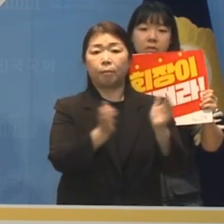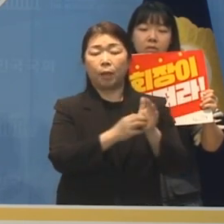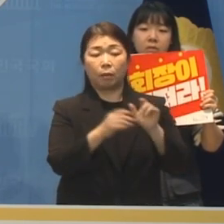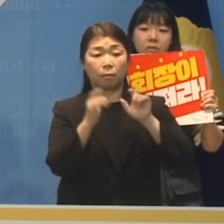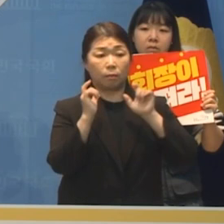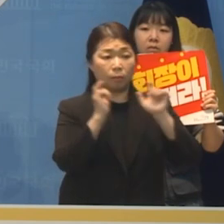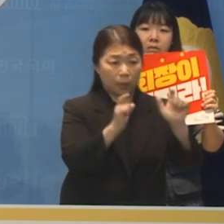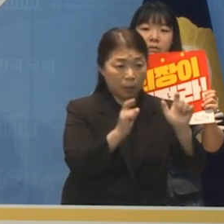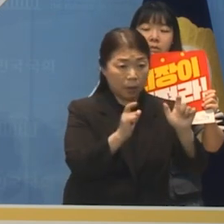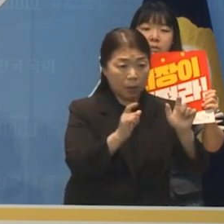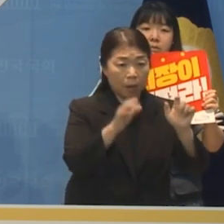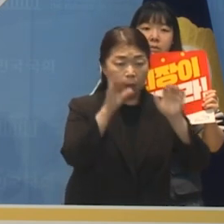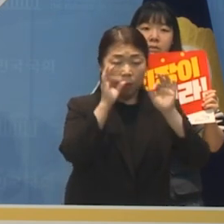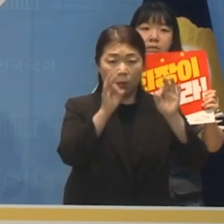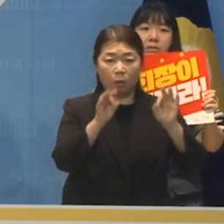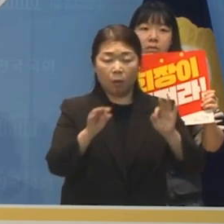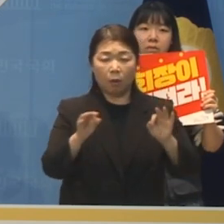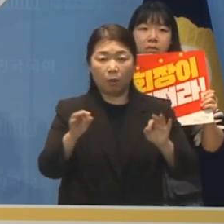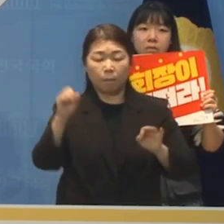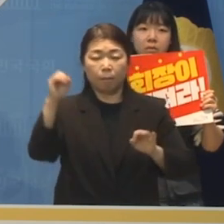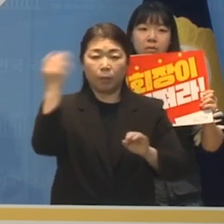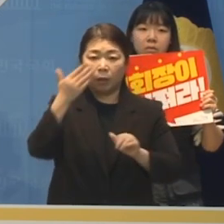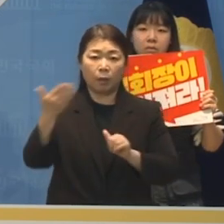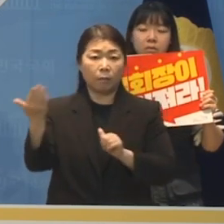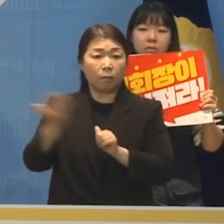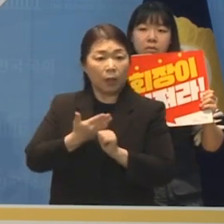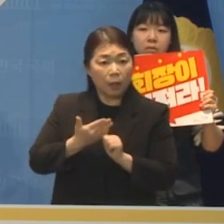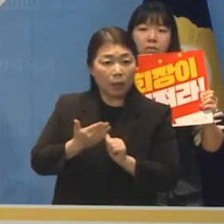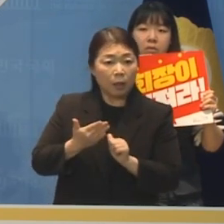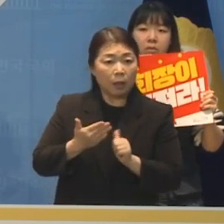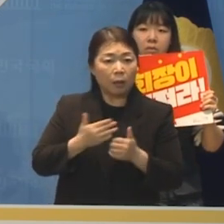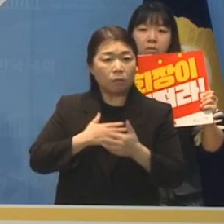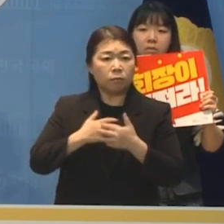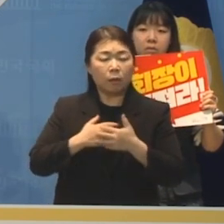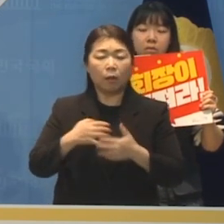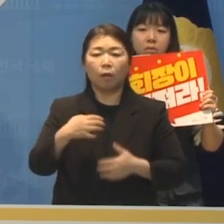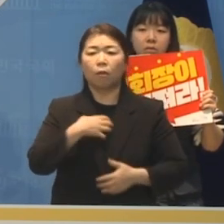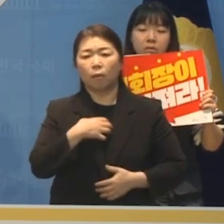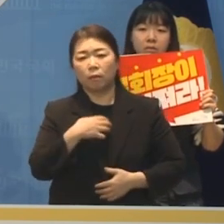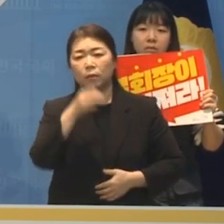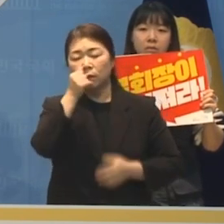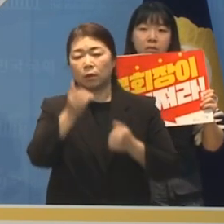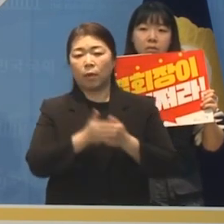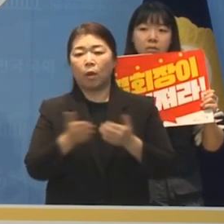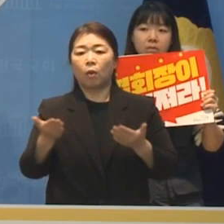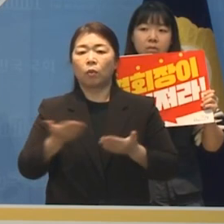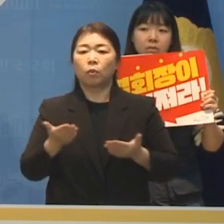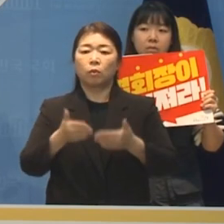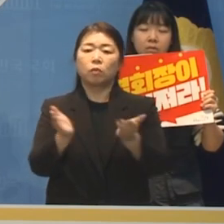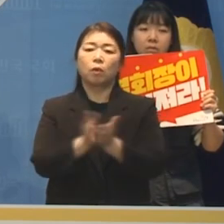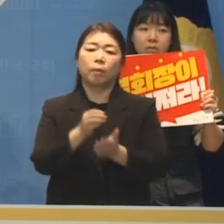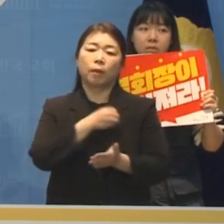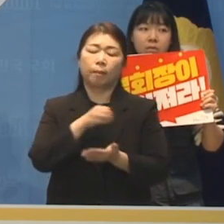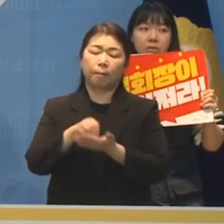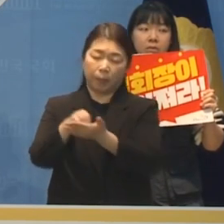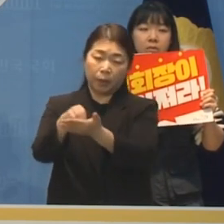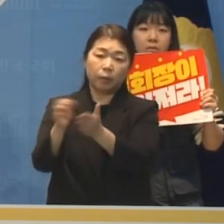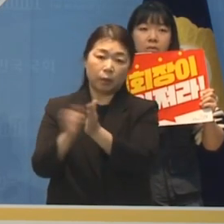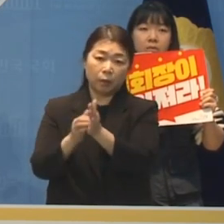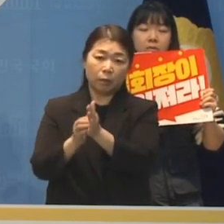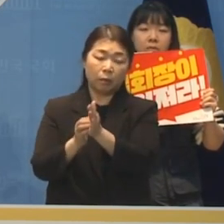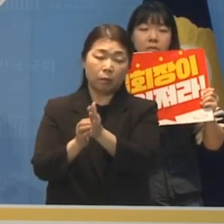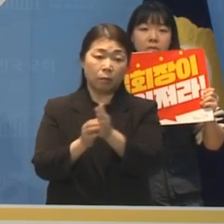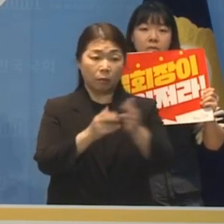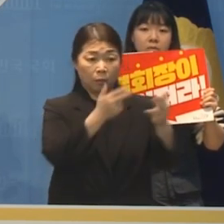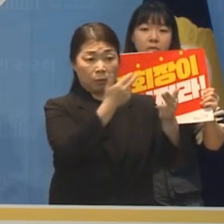받는 것을 보고 우리도 언제 해고될지 알 수 없다는 위기감에 노동조합에 가입했습니다. 협회는